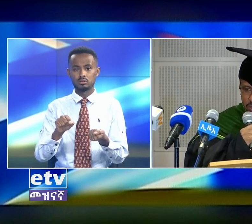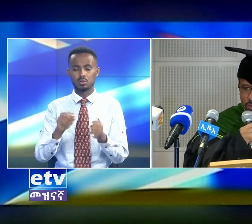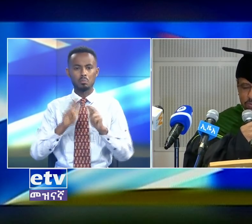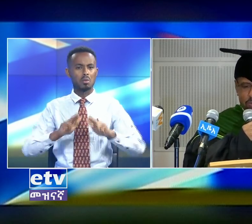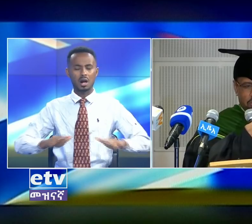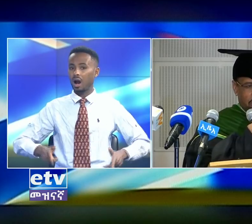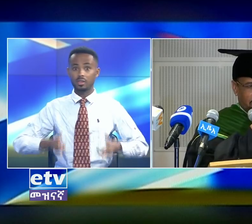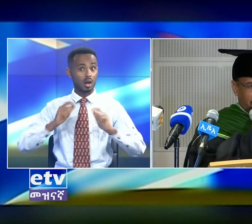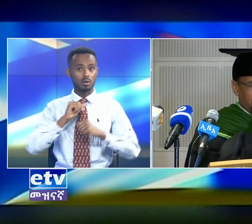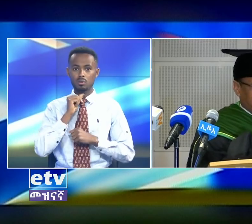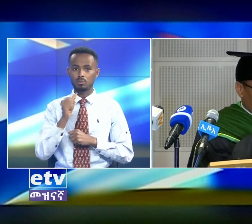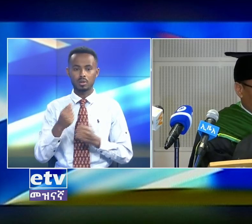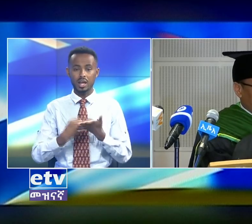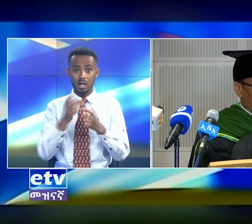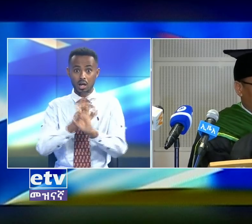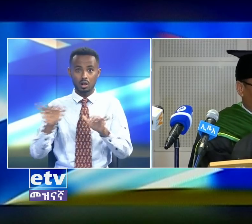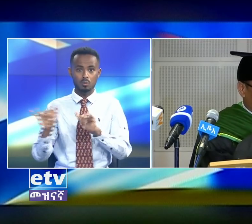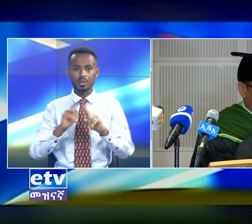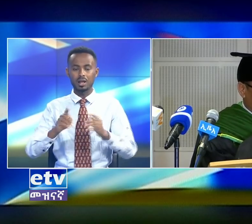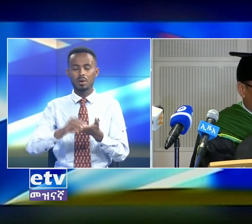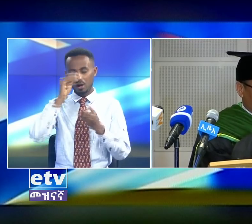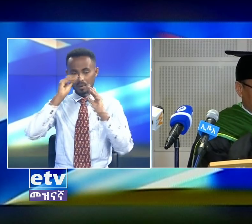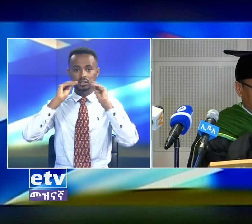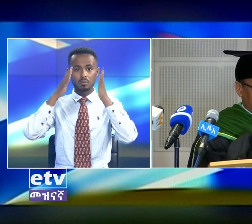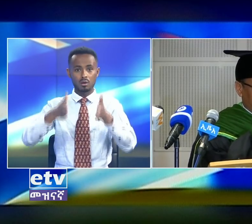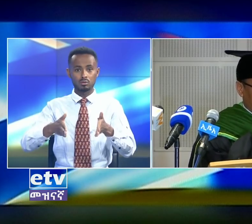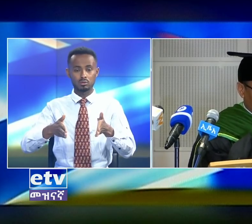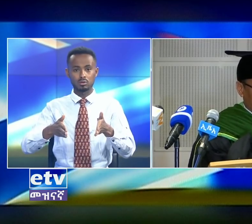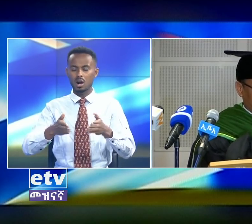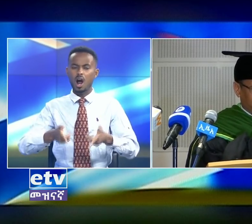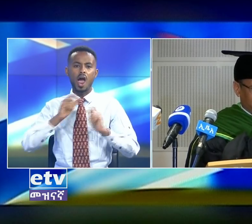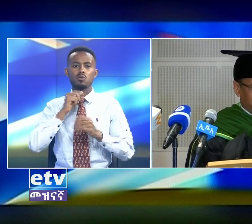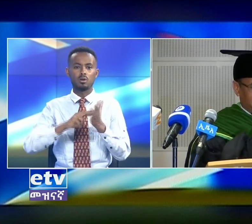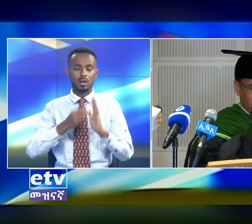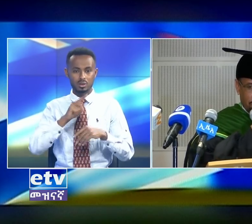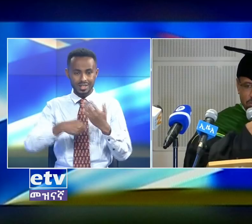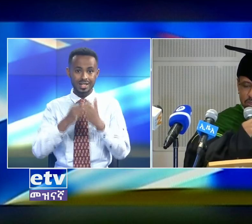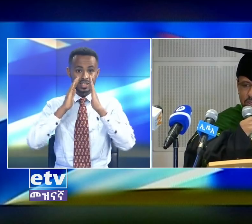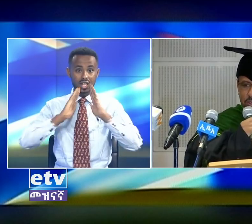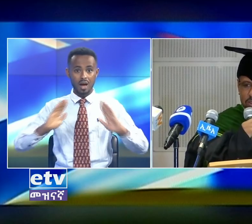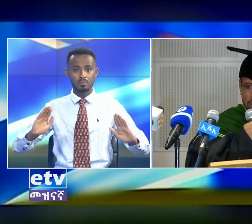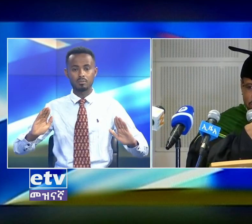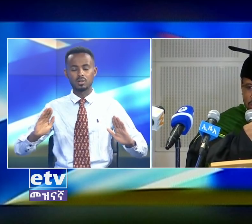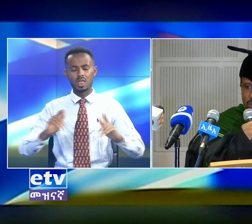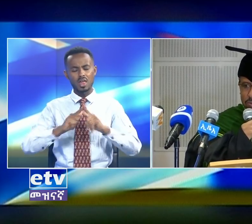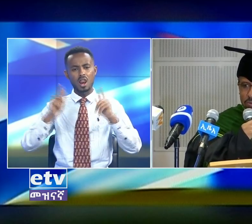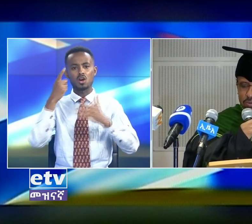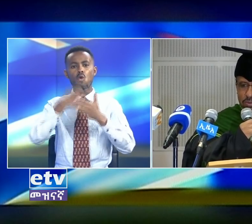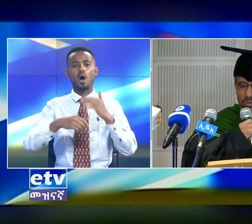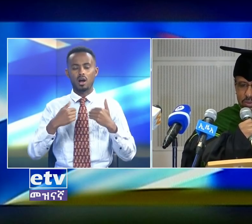መረጋጋት አይኖርም። ይሄ ከሌለ ደግሞ በተለይ ደግሞ መማር ማስተማርም አይኖርም ማለት ነው። ስለዚህ ሰላም ትልቅ ዋጋ